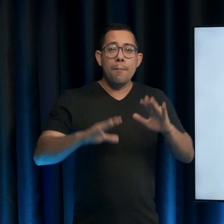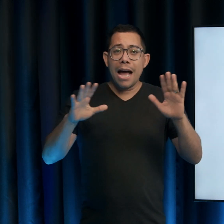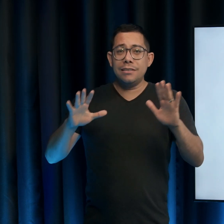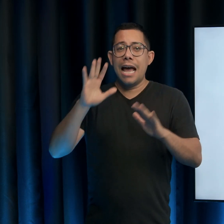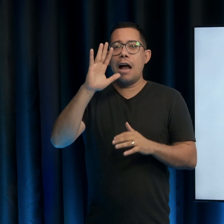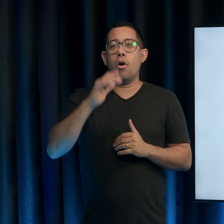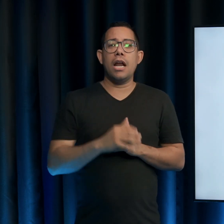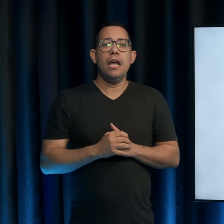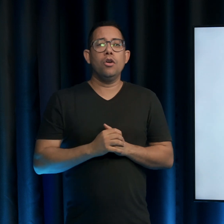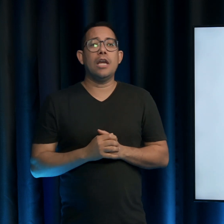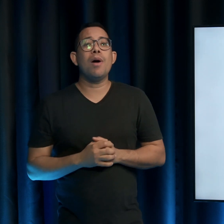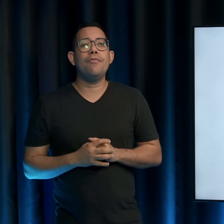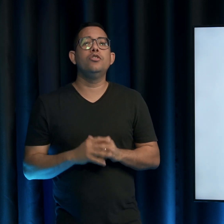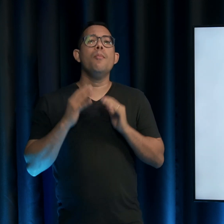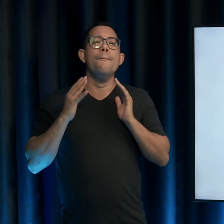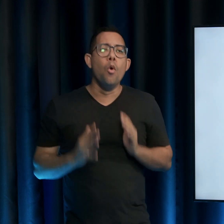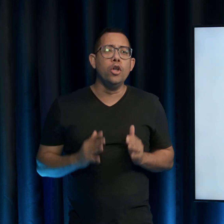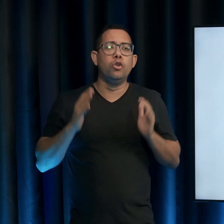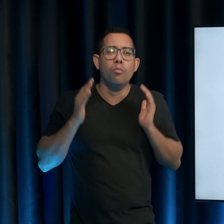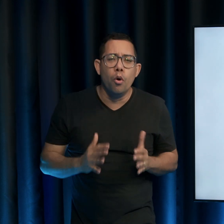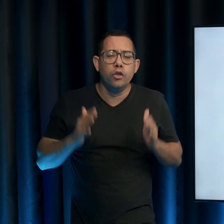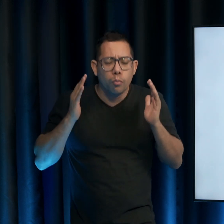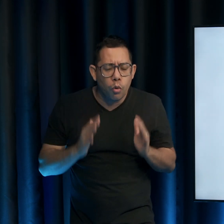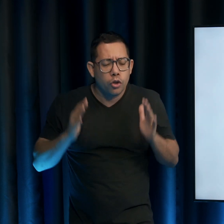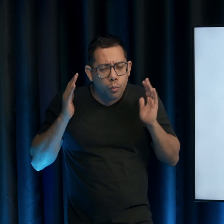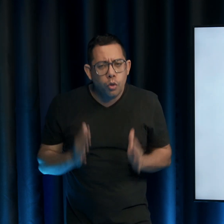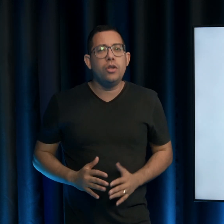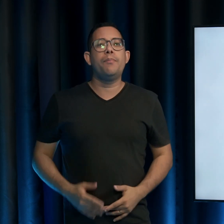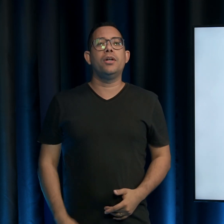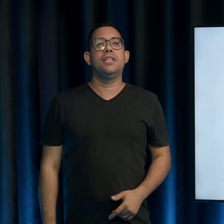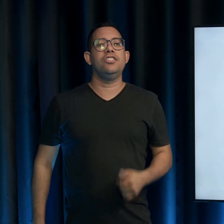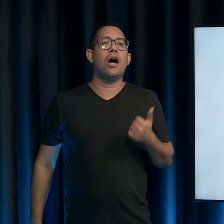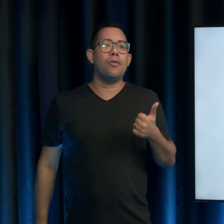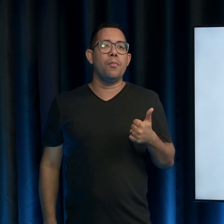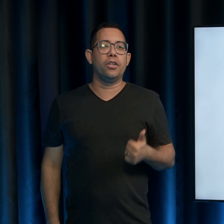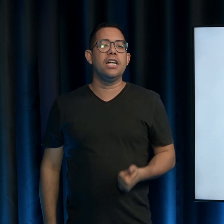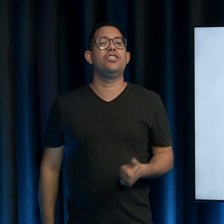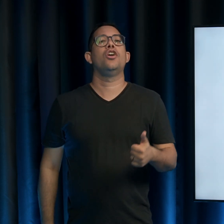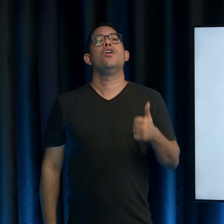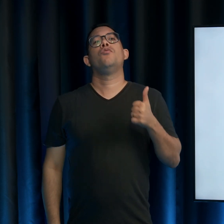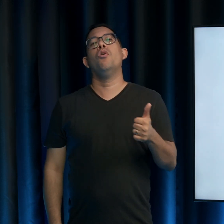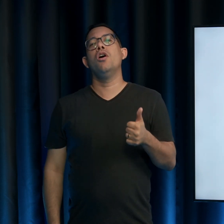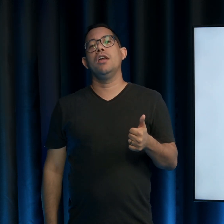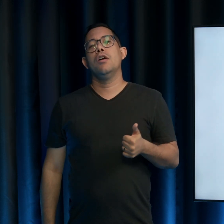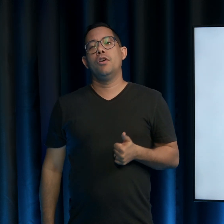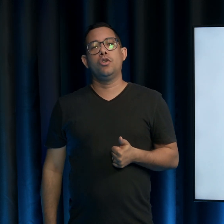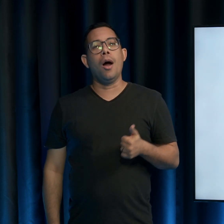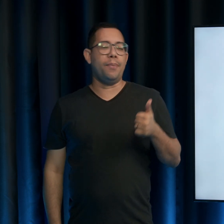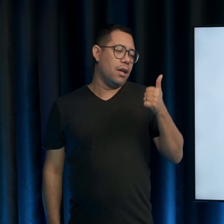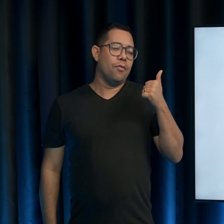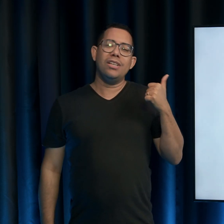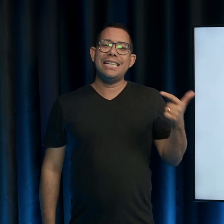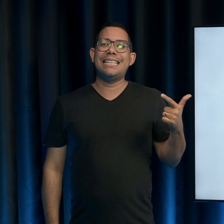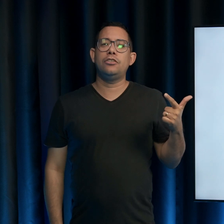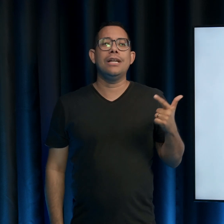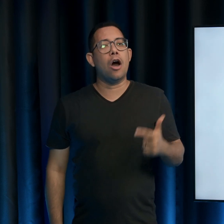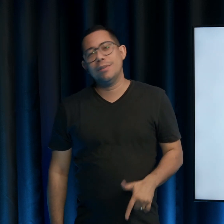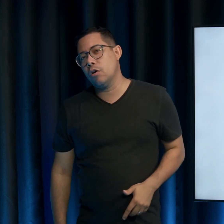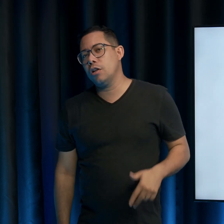mas agora eu tenho um aviso muito importante. A aula foi importante? Foi top, foi sensacional, mas agora tem um